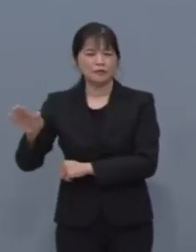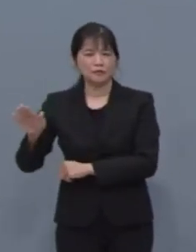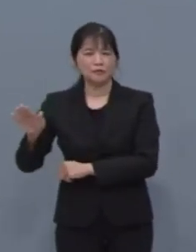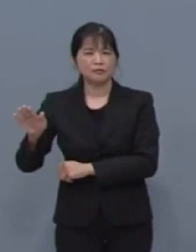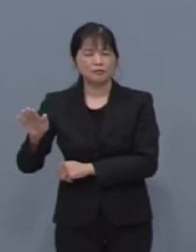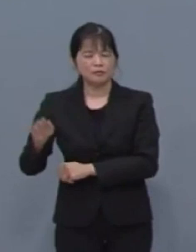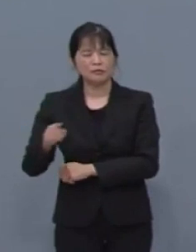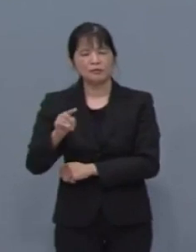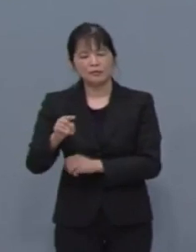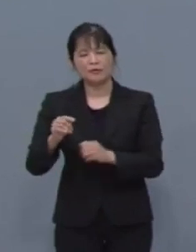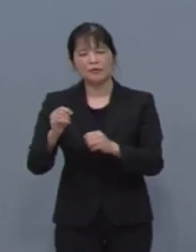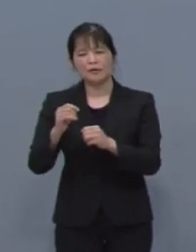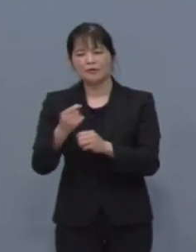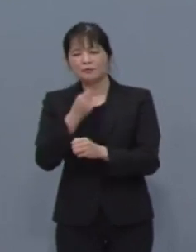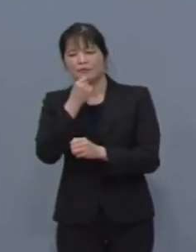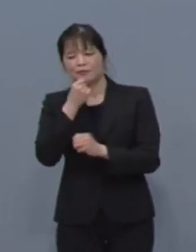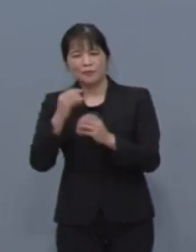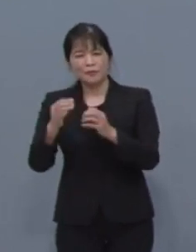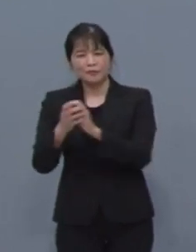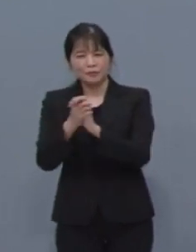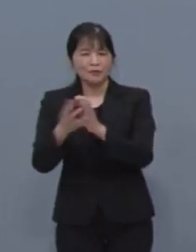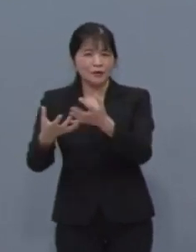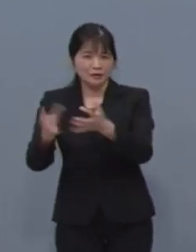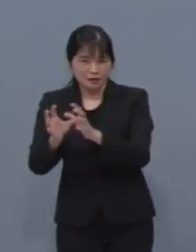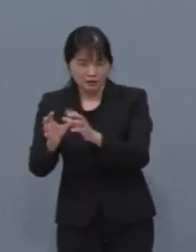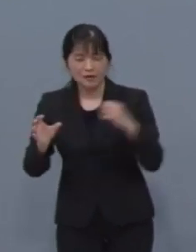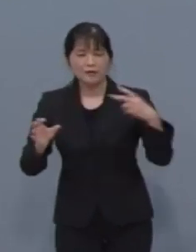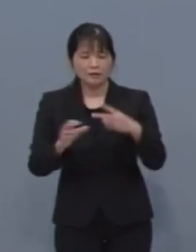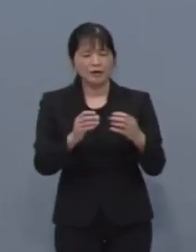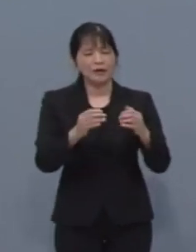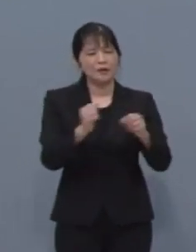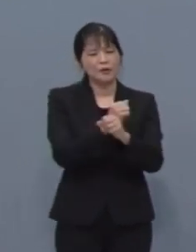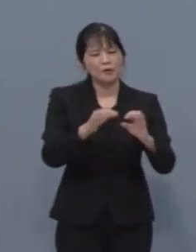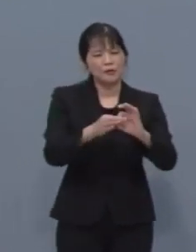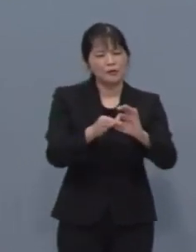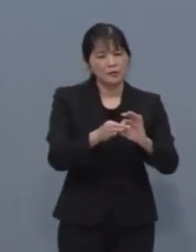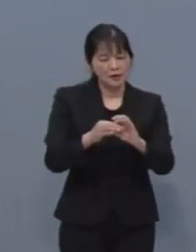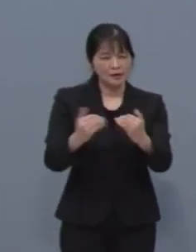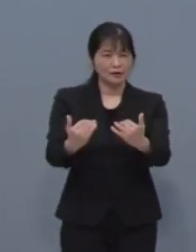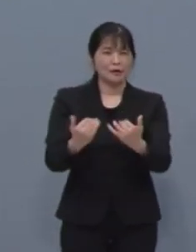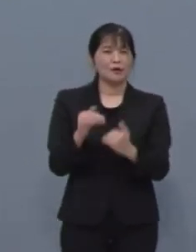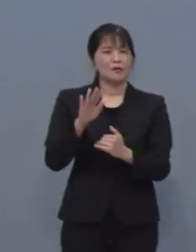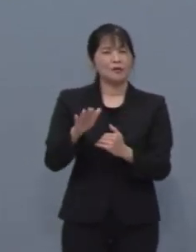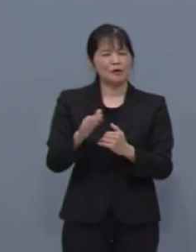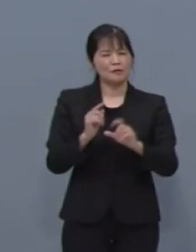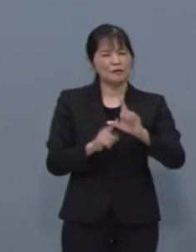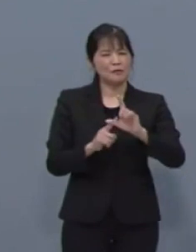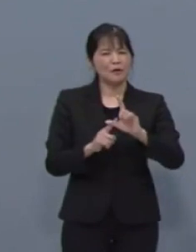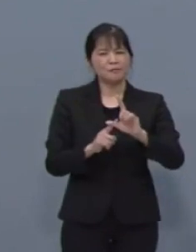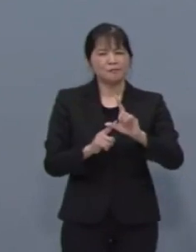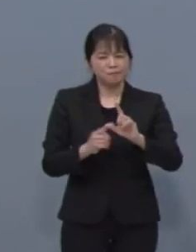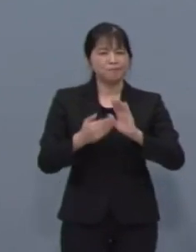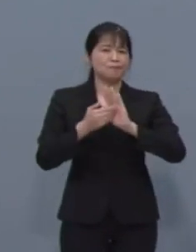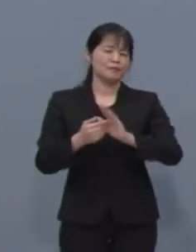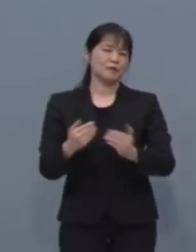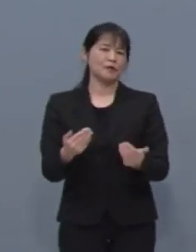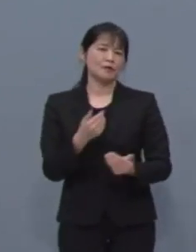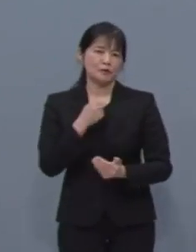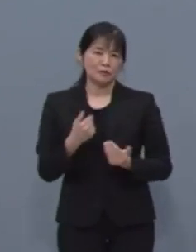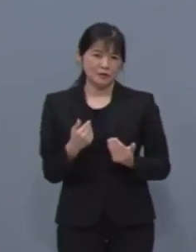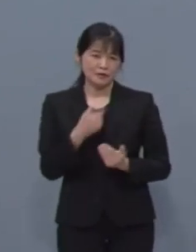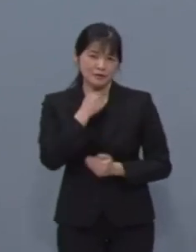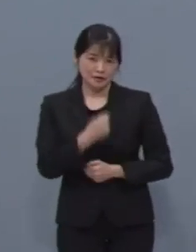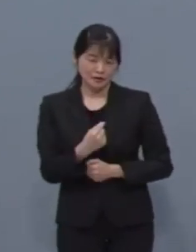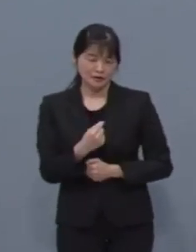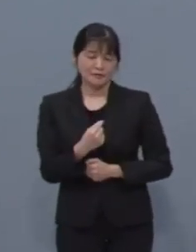や労働組合に支配された千葉県にしてはしてしまってはなりませんもしそうなってしまってはマヤ安全安全安心